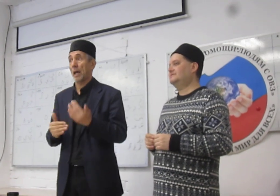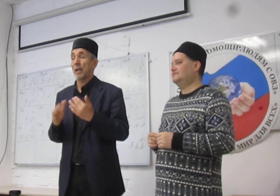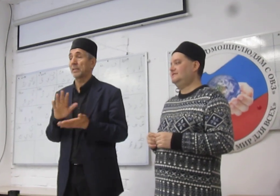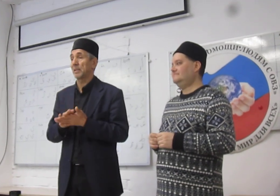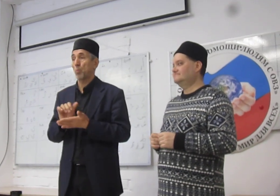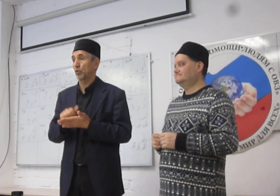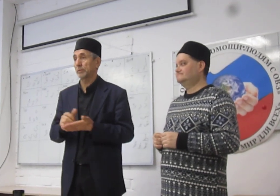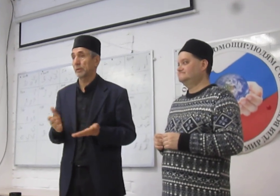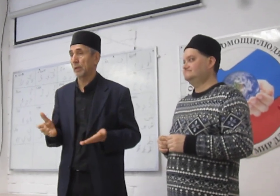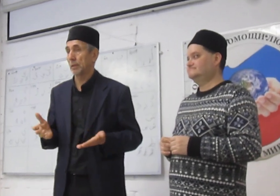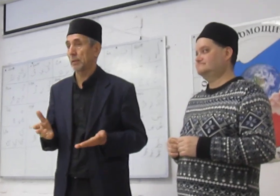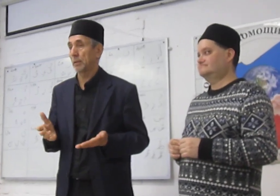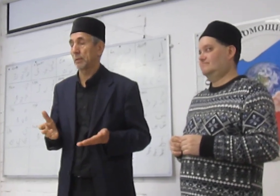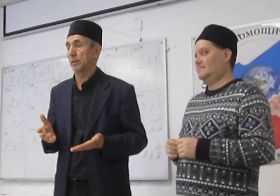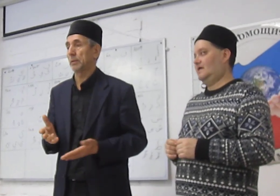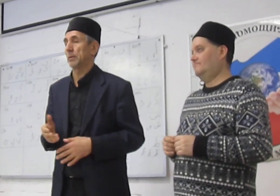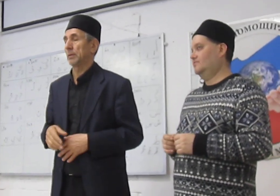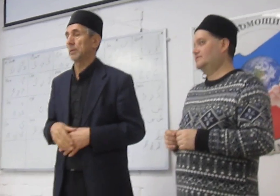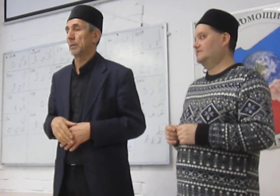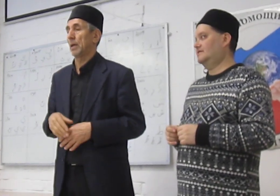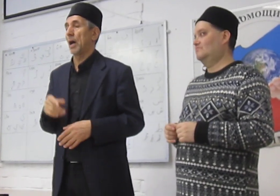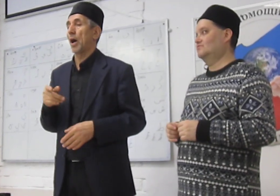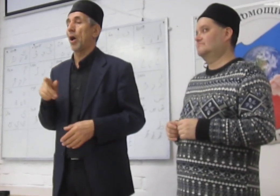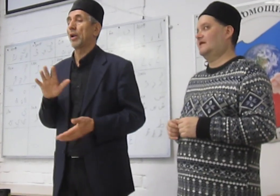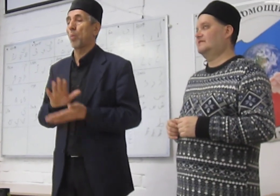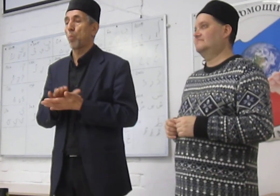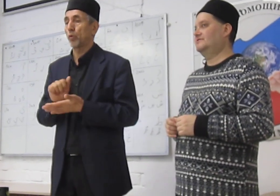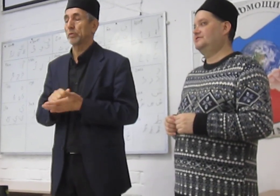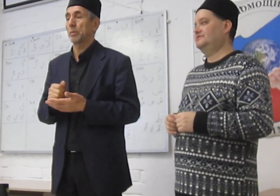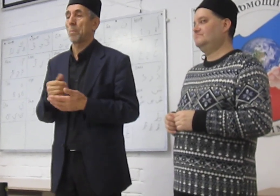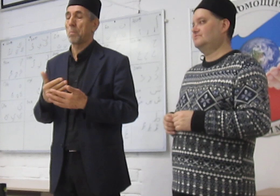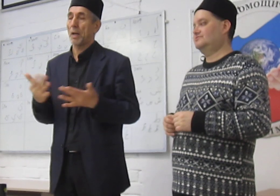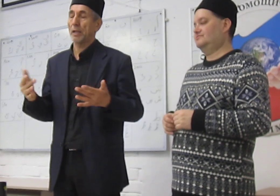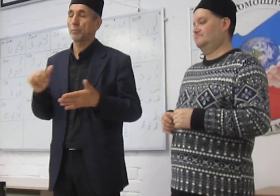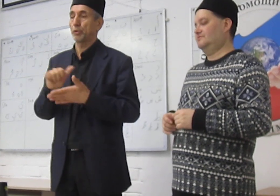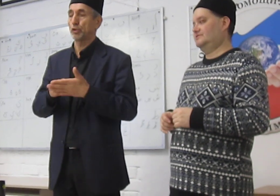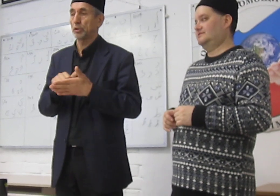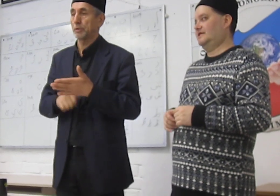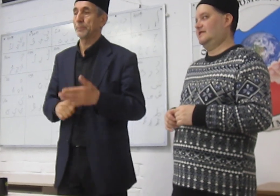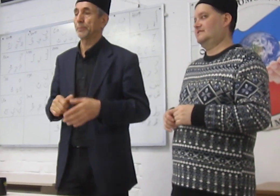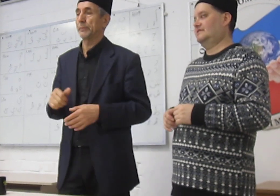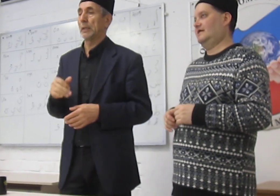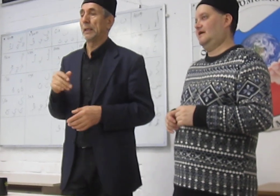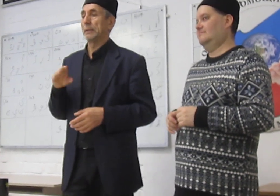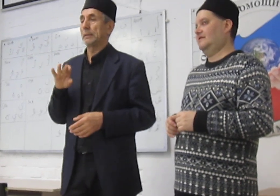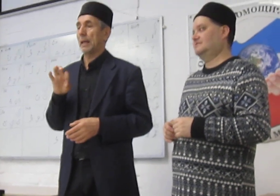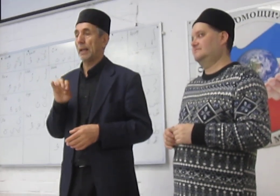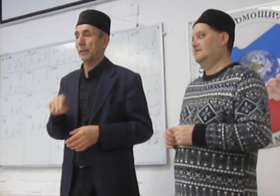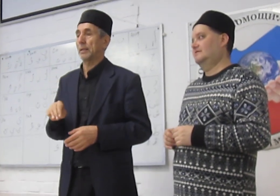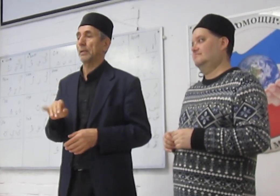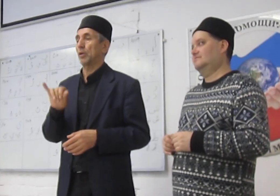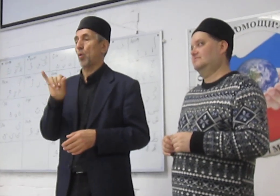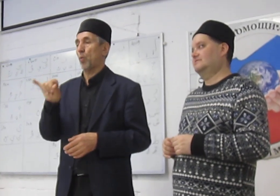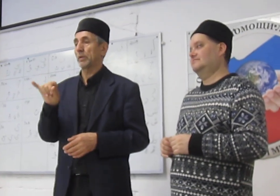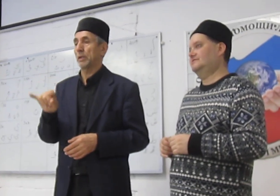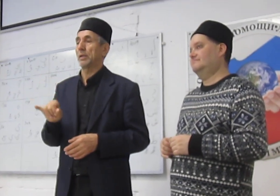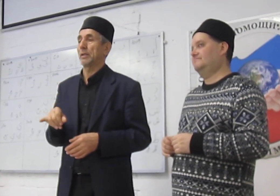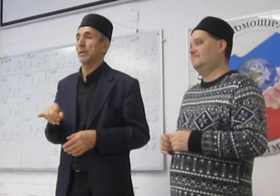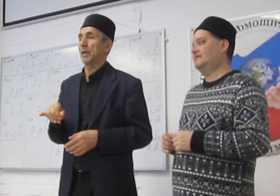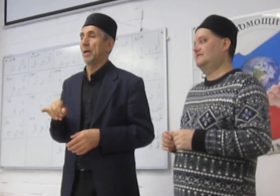портится, а портится она может по разным причинам, то есть портится тахарад, когда у вас выходит, если вы по малой и